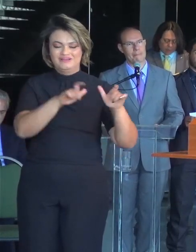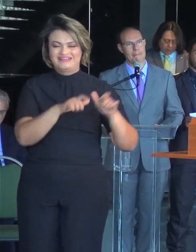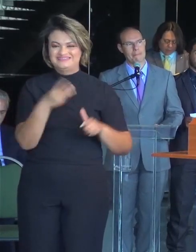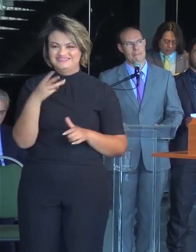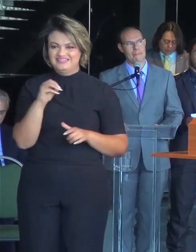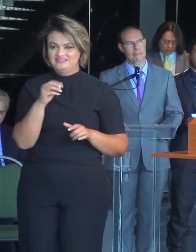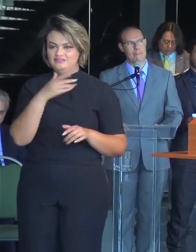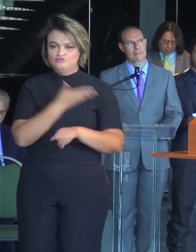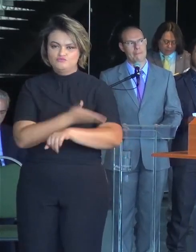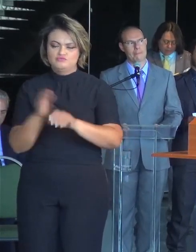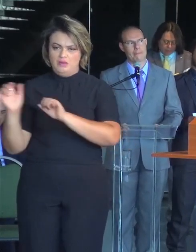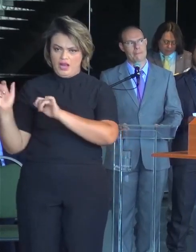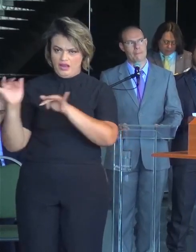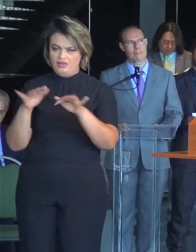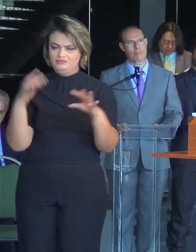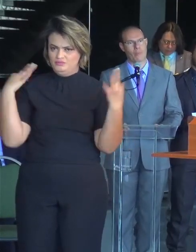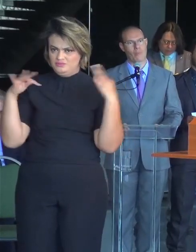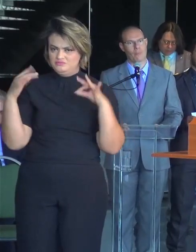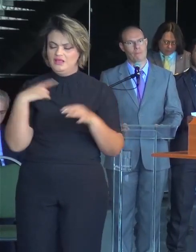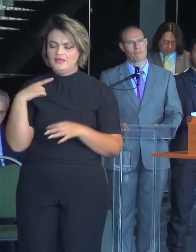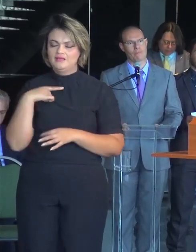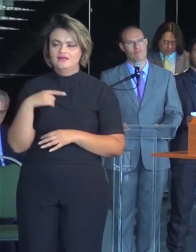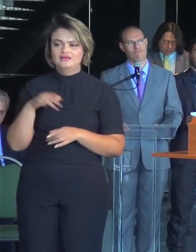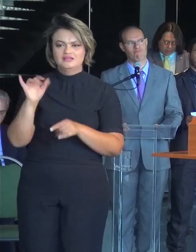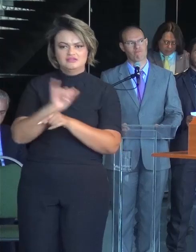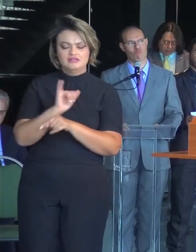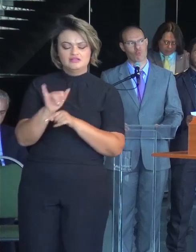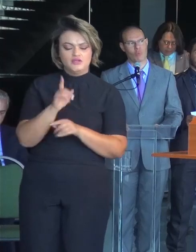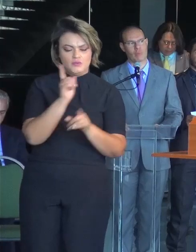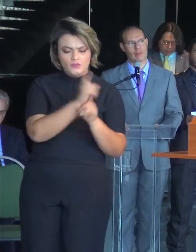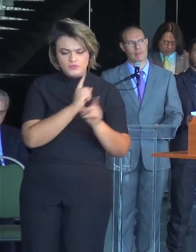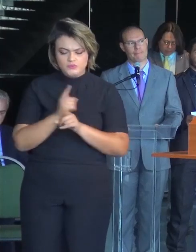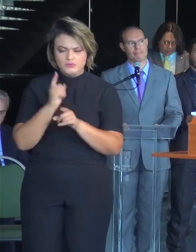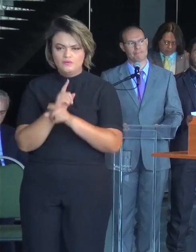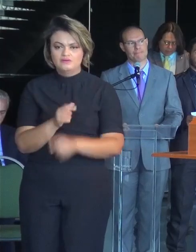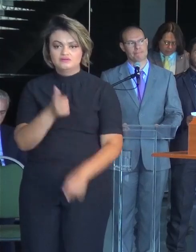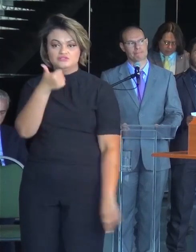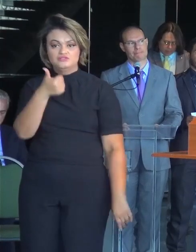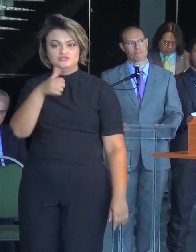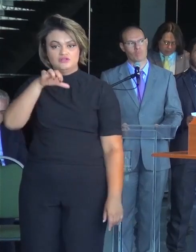turísticas consideradas estratégicas no país apontou um total de